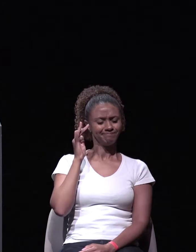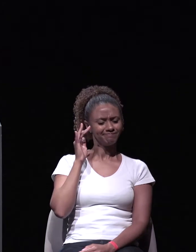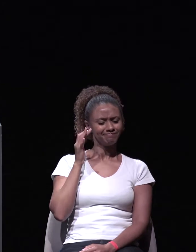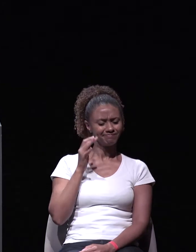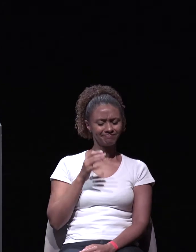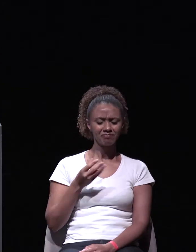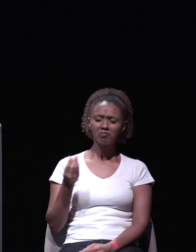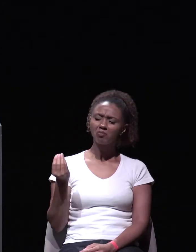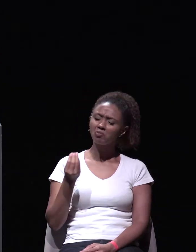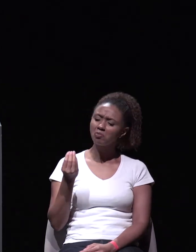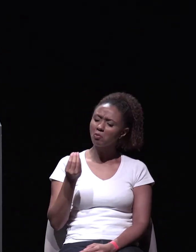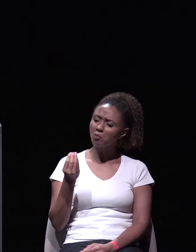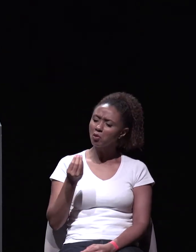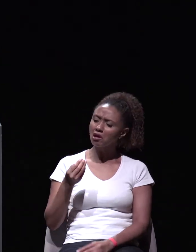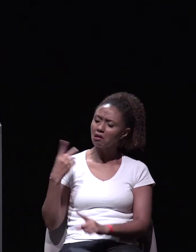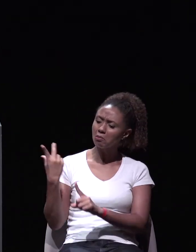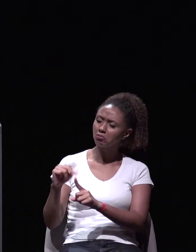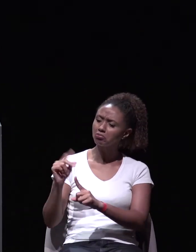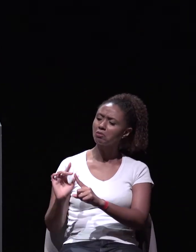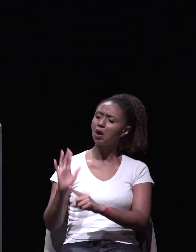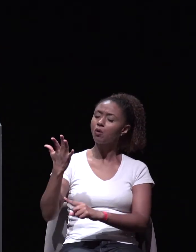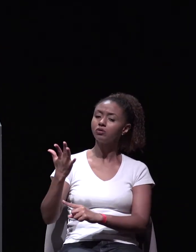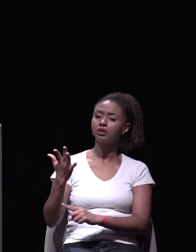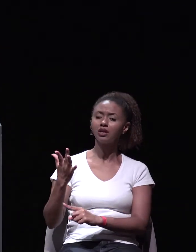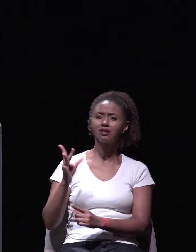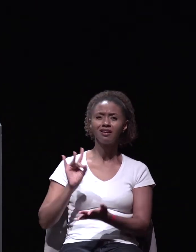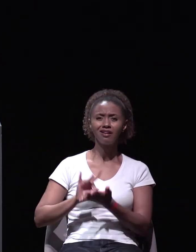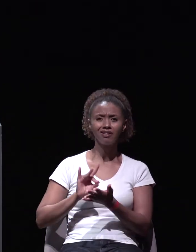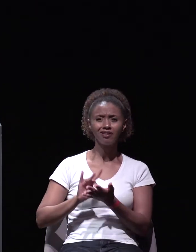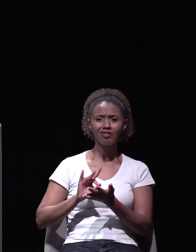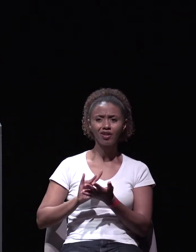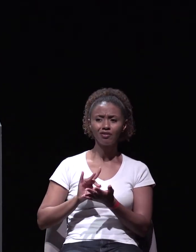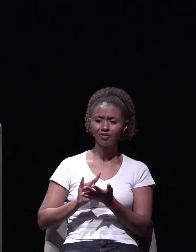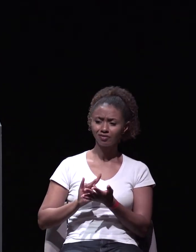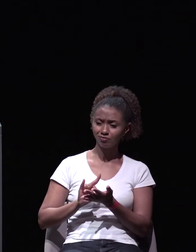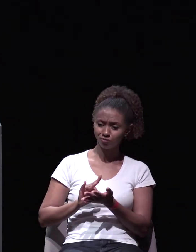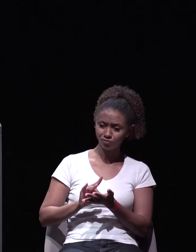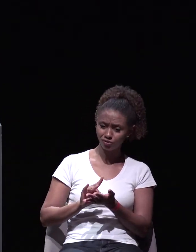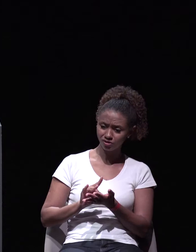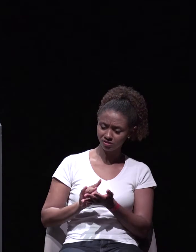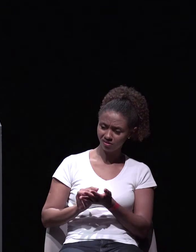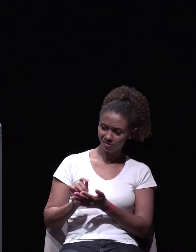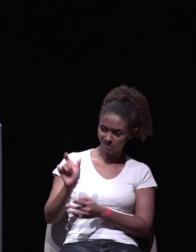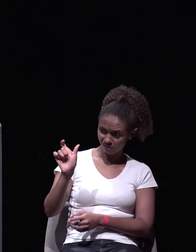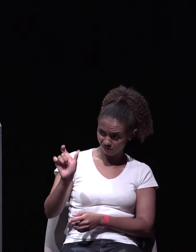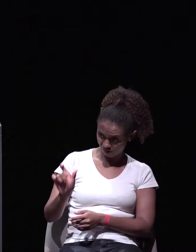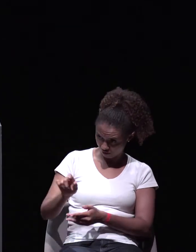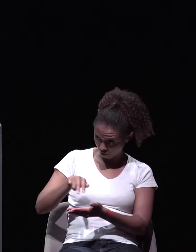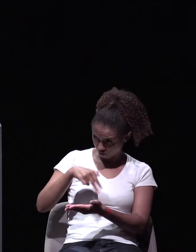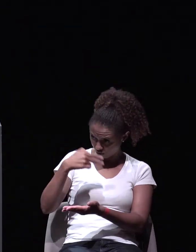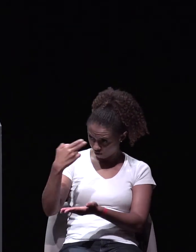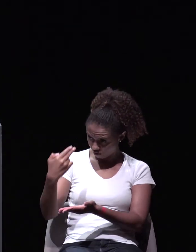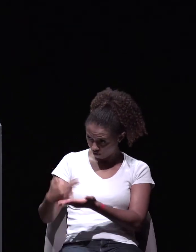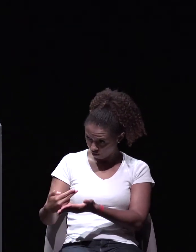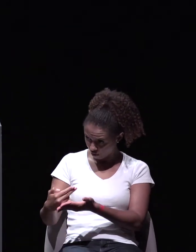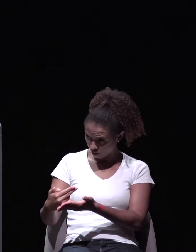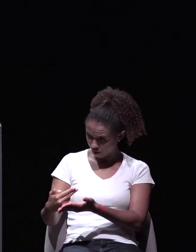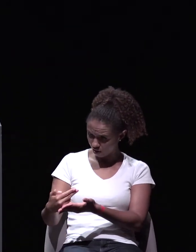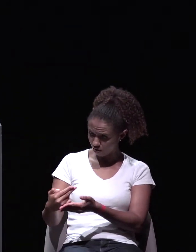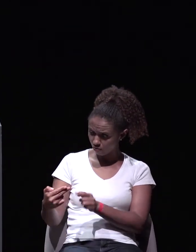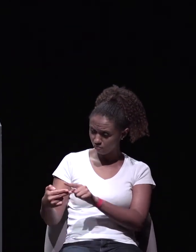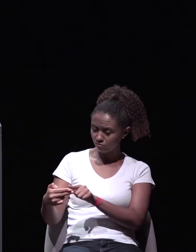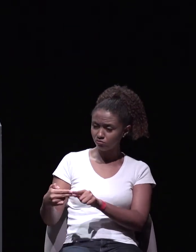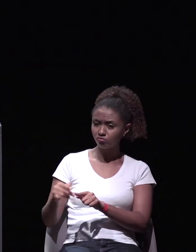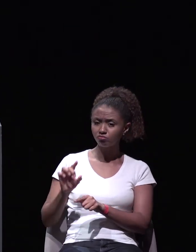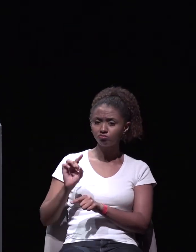linchamento acontecer é uma perspectiva de desumanização daquele sujeito que foi morto, né? Porque ele é uma